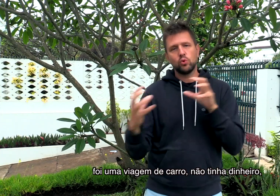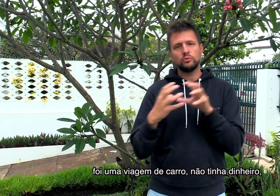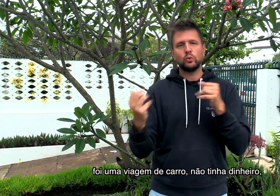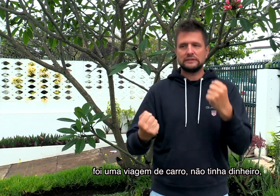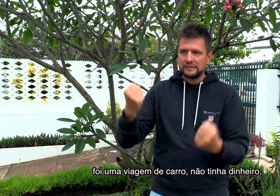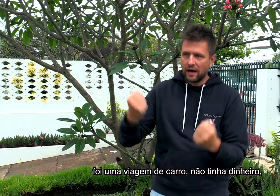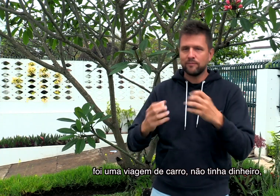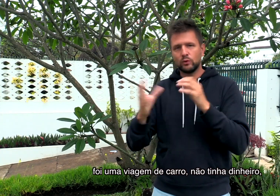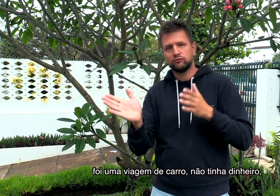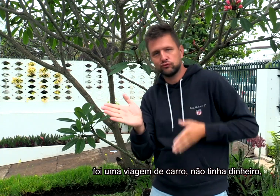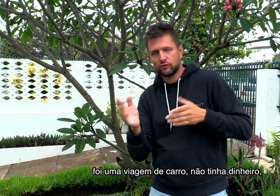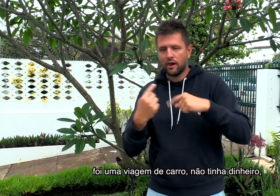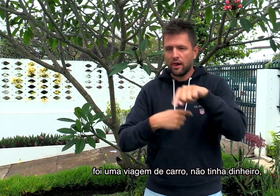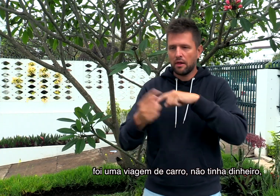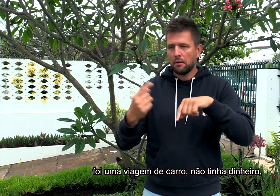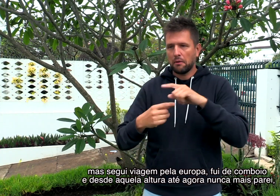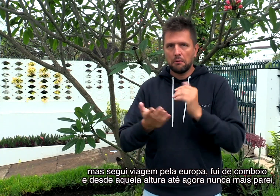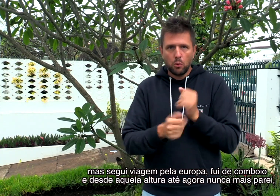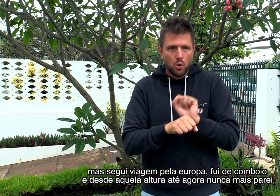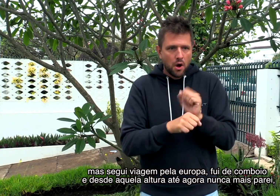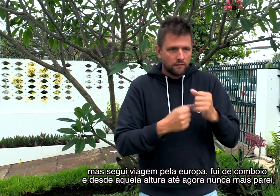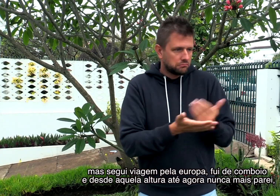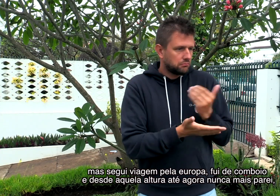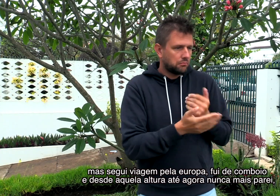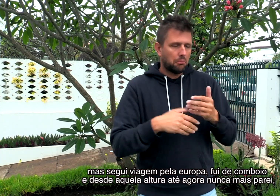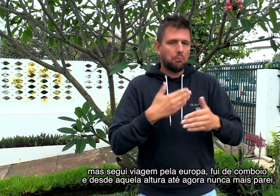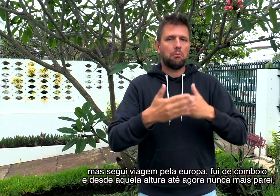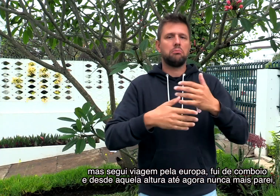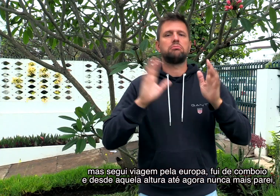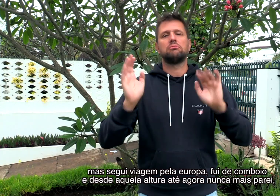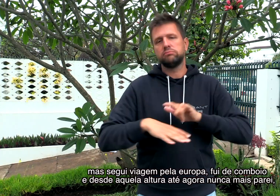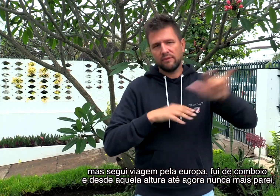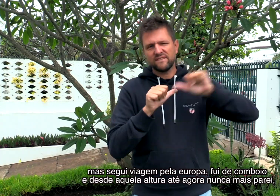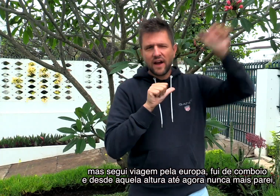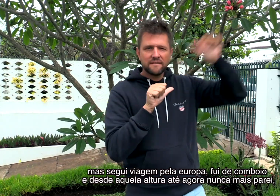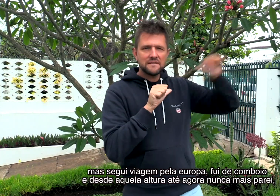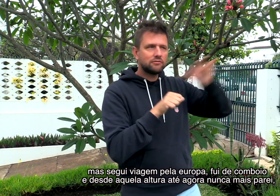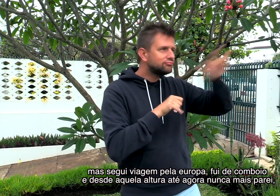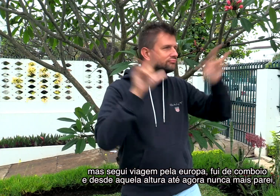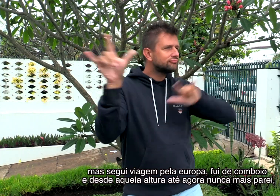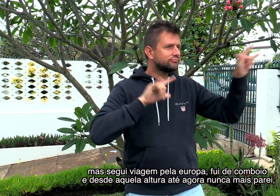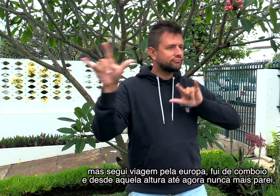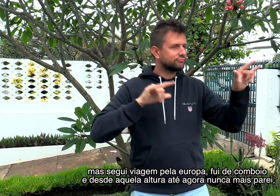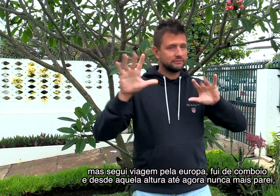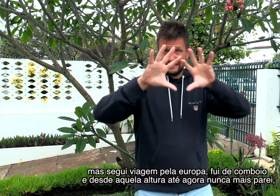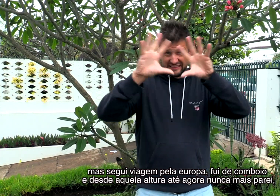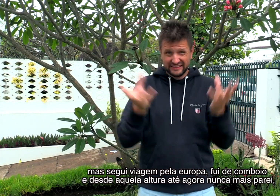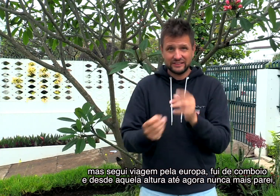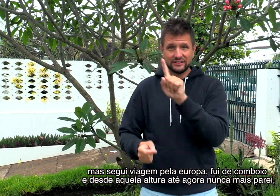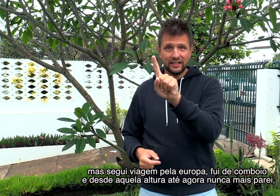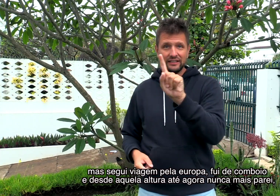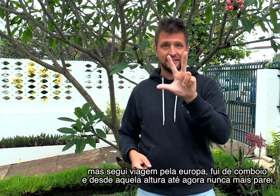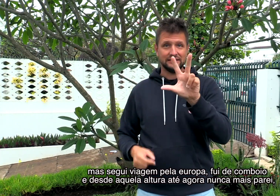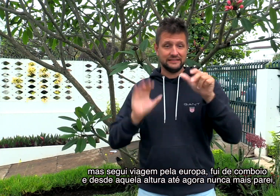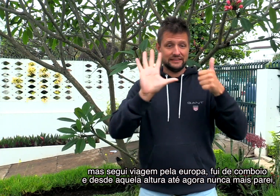de carro, não tinha dinheiro, mas segui viagem pela Europa. Fui de comboio e